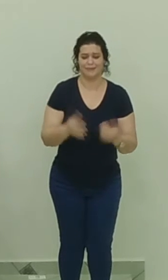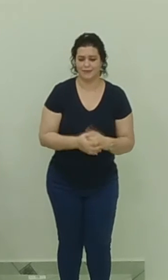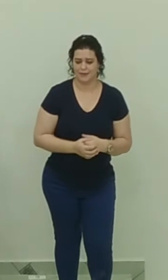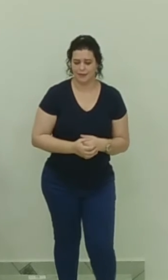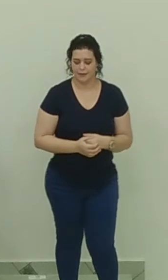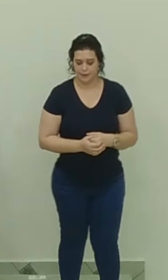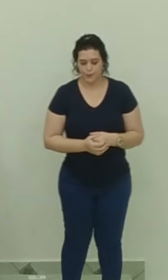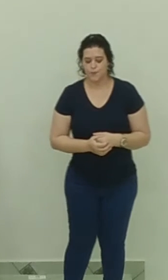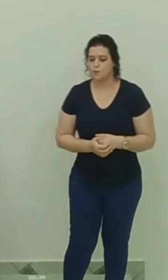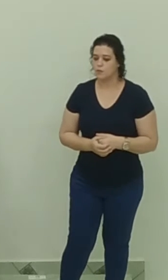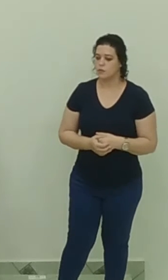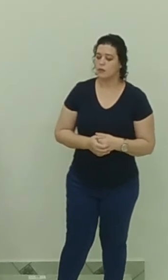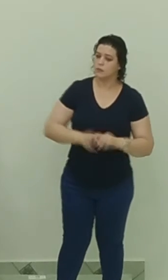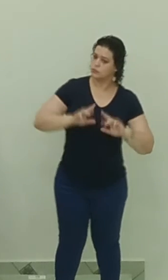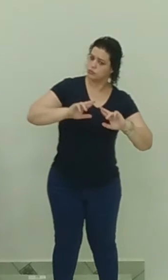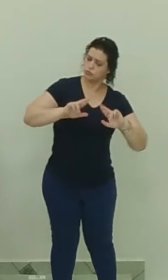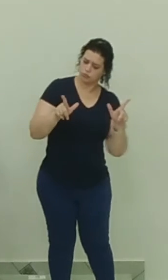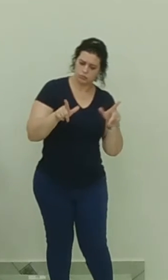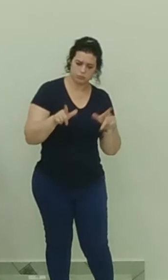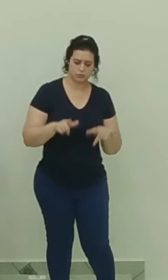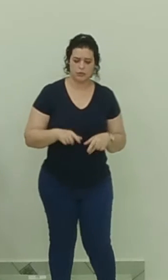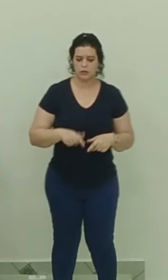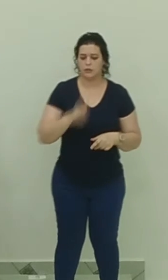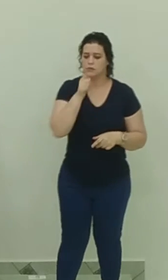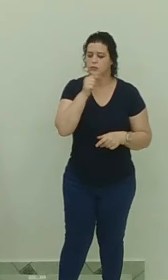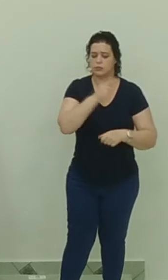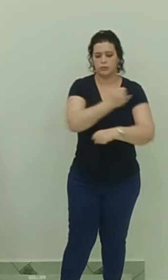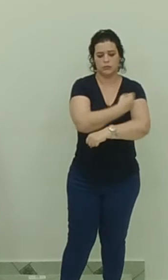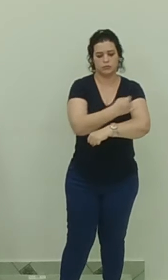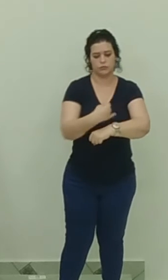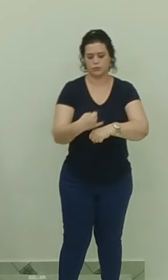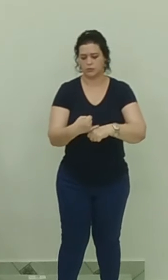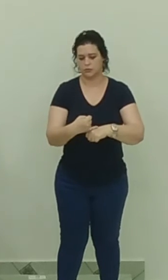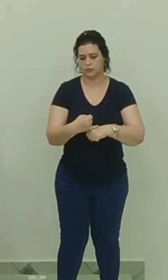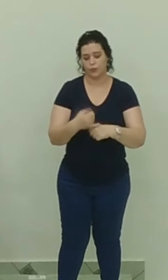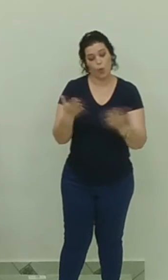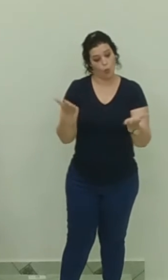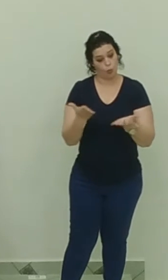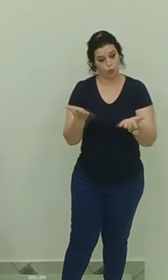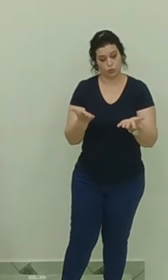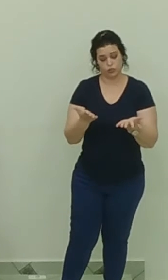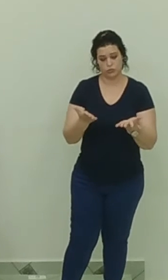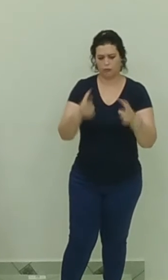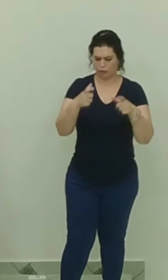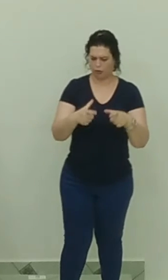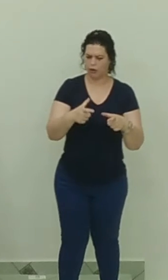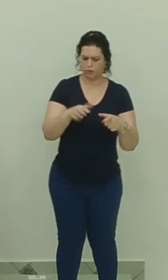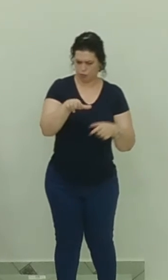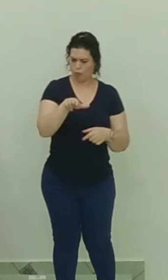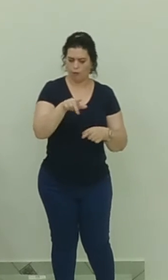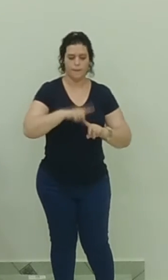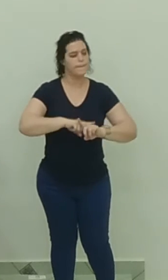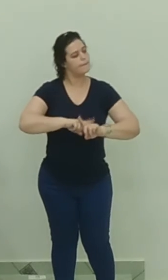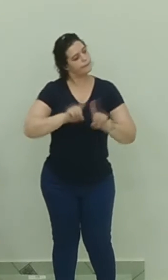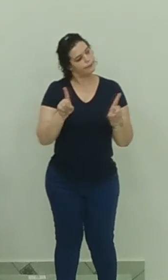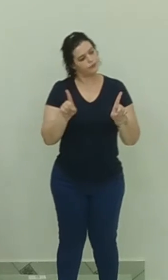Diferentemente, o Rio Jordão não é o mesmo de hoje, está no mesmo lugar, mas o aspecto do